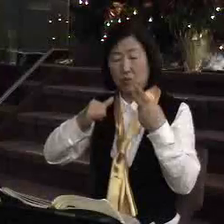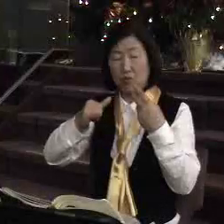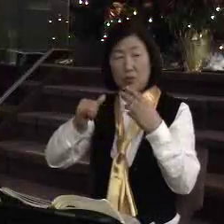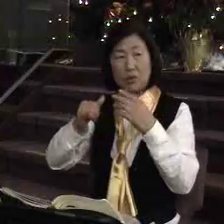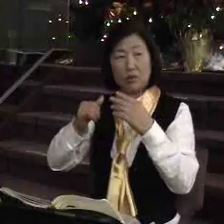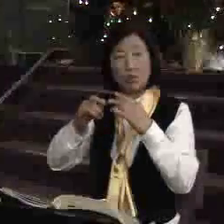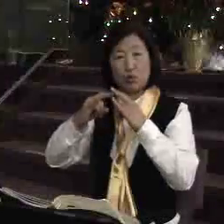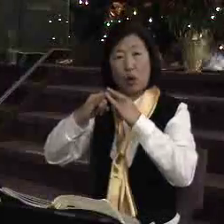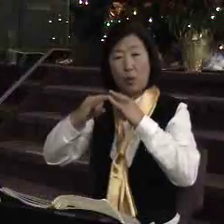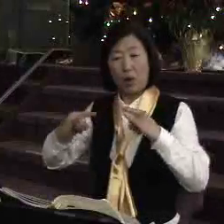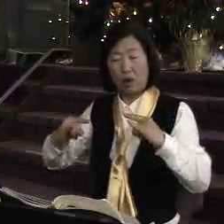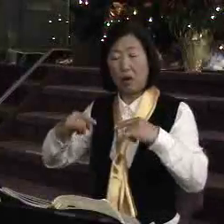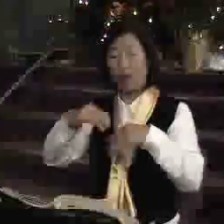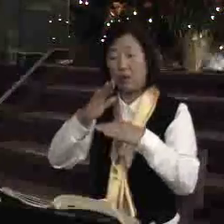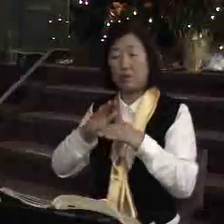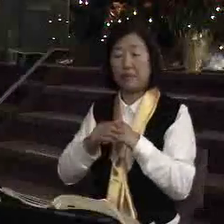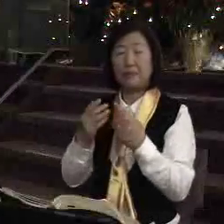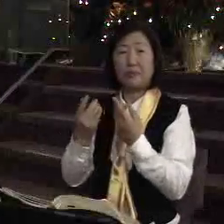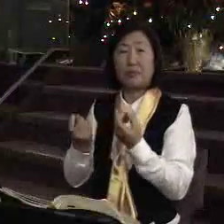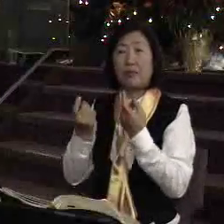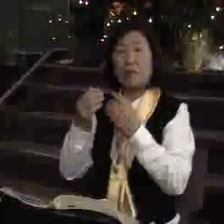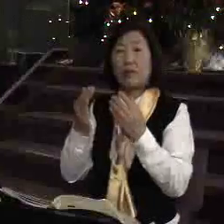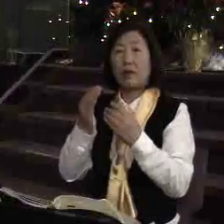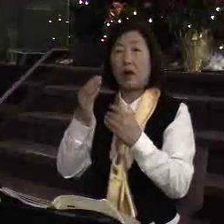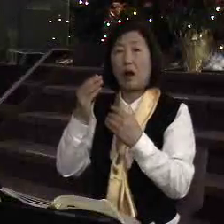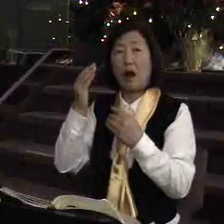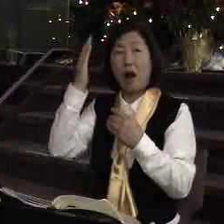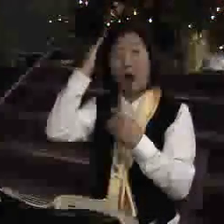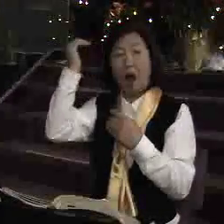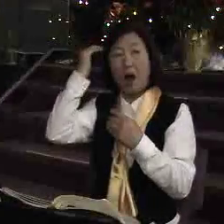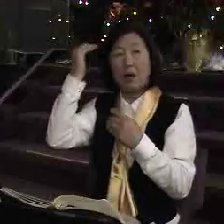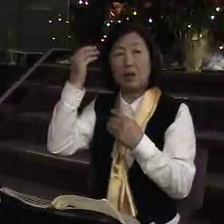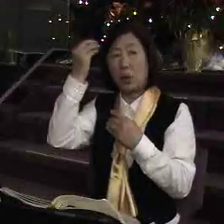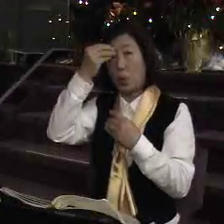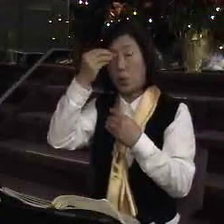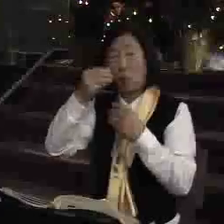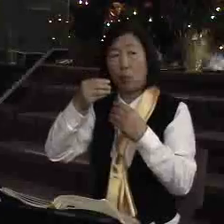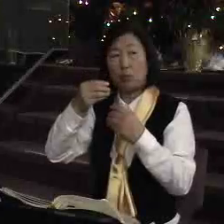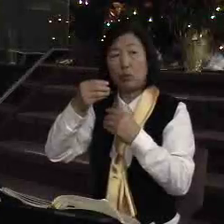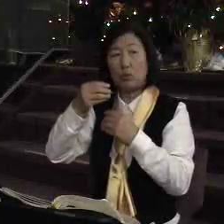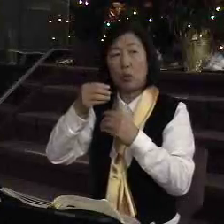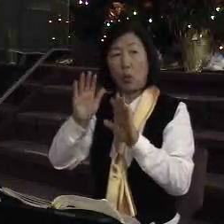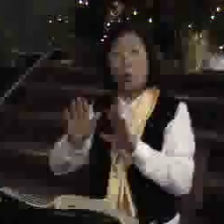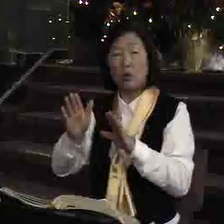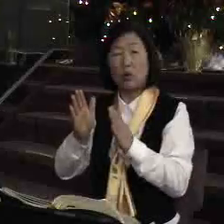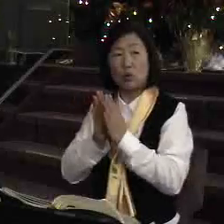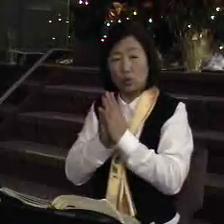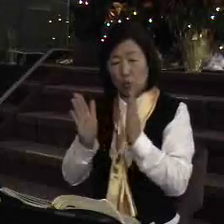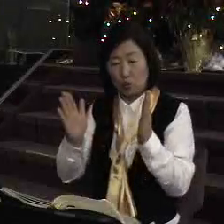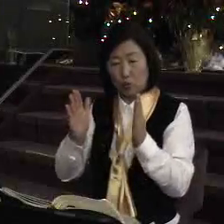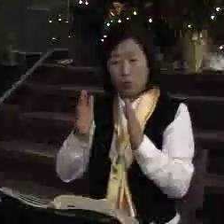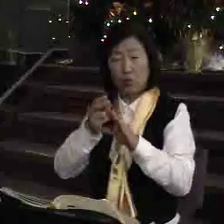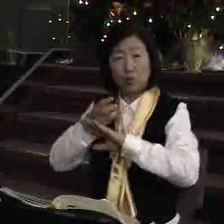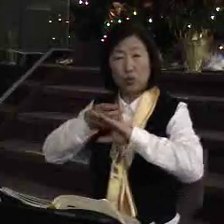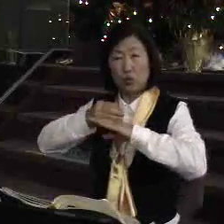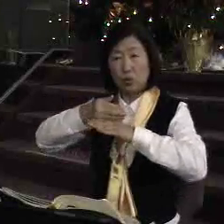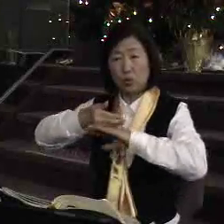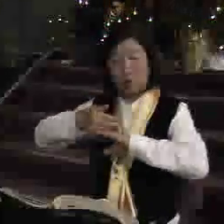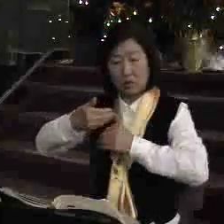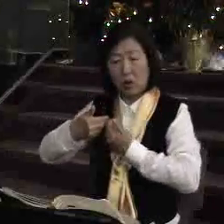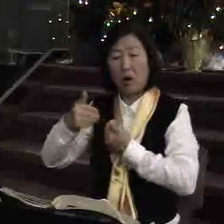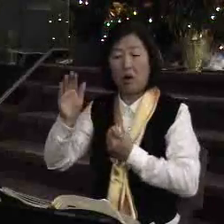있습니다. 한호고등부 오늘 부서 예배 후에 NI 팜스에서 출발하고요. 또 영어고등부는 부서 예배 후 킹덤